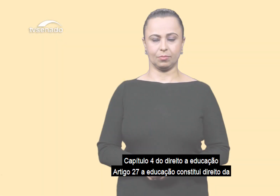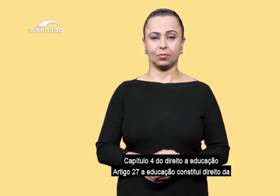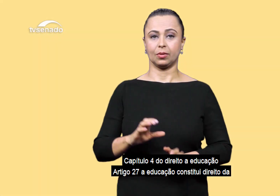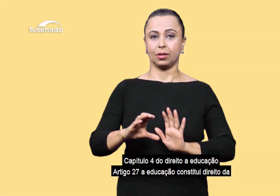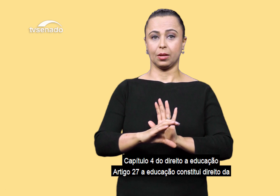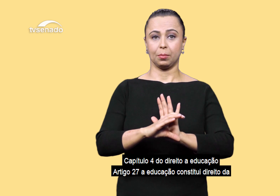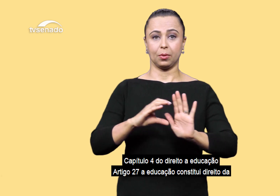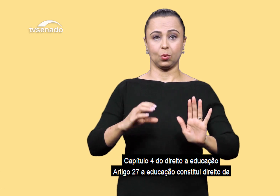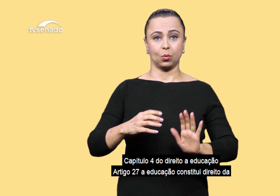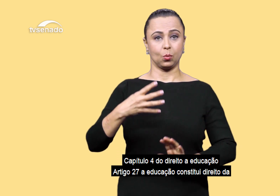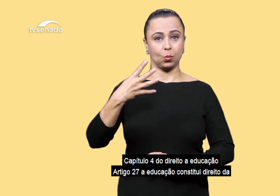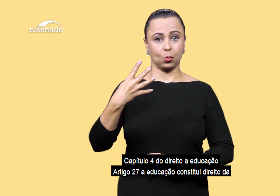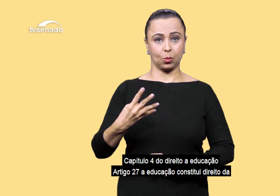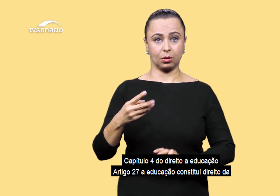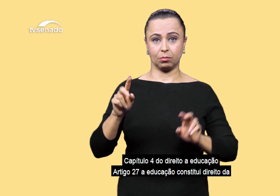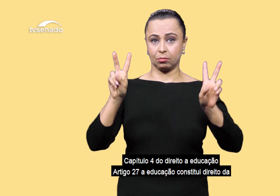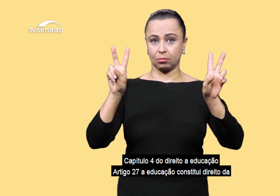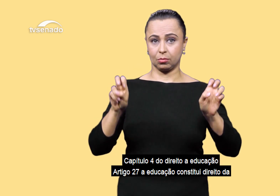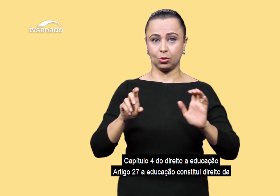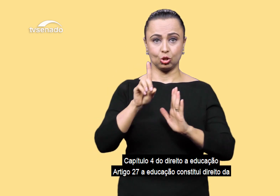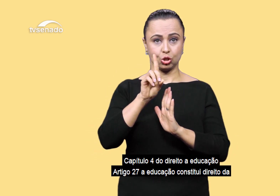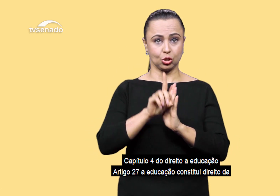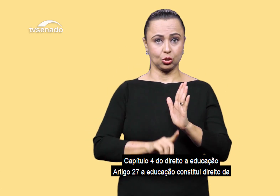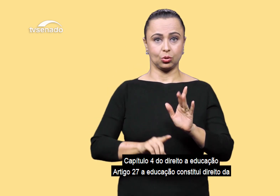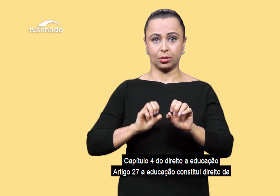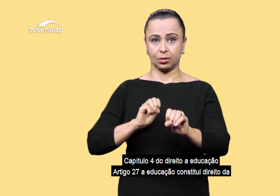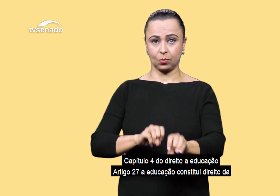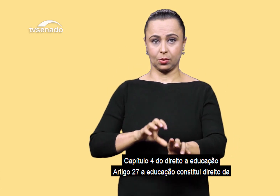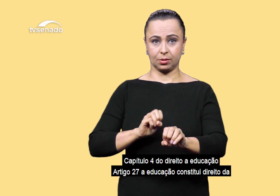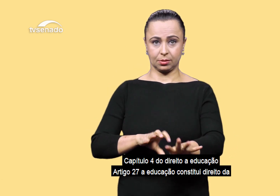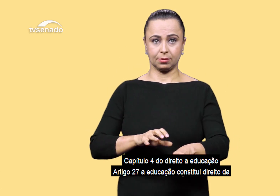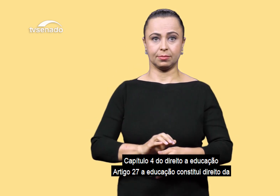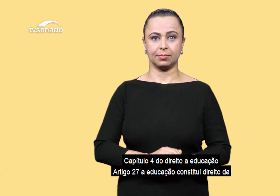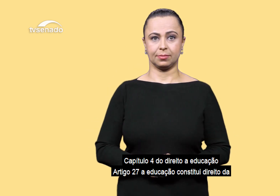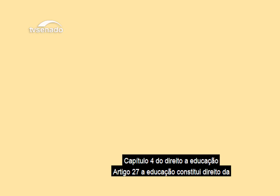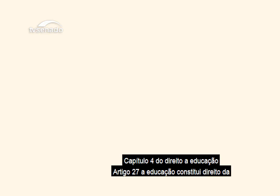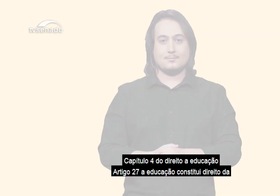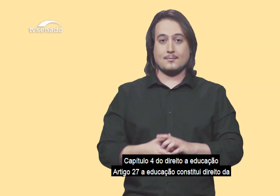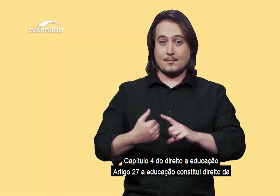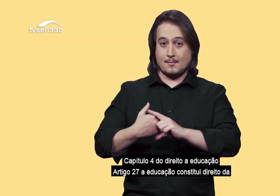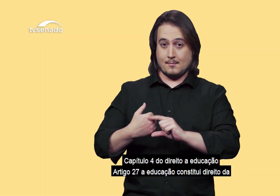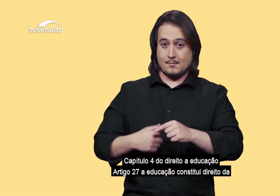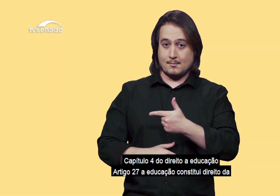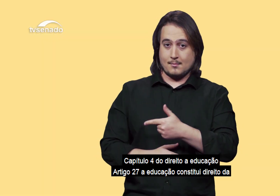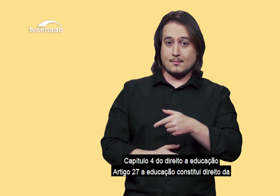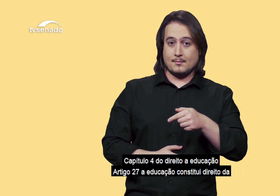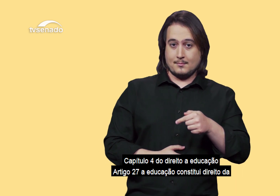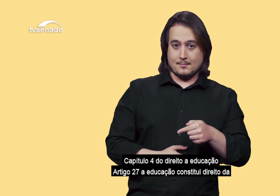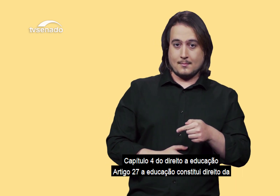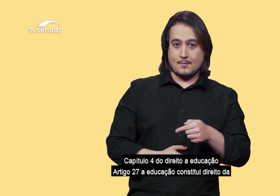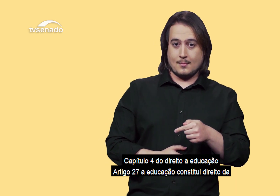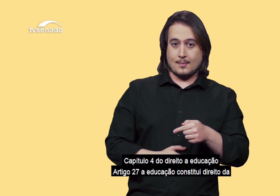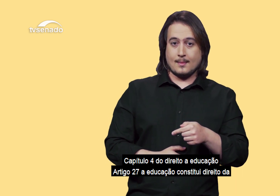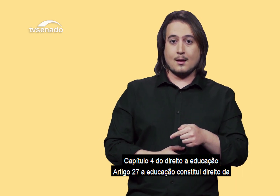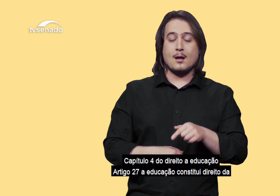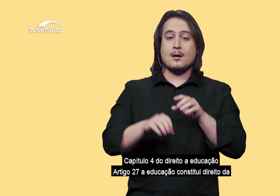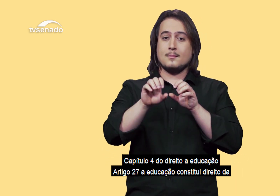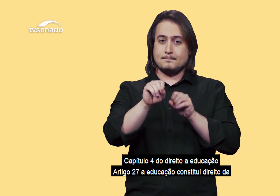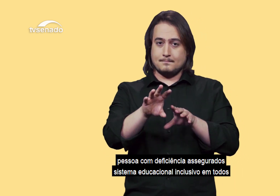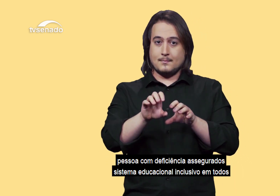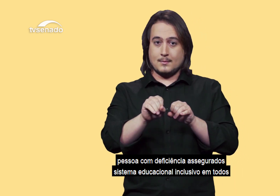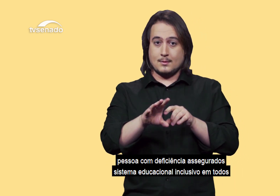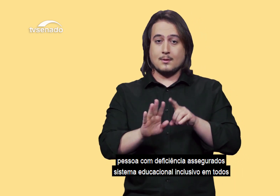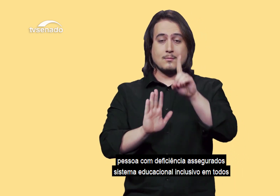Capítulo 4. Do Direito à Educação Artigo 27. A educação constitui